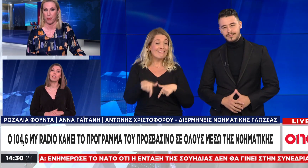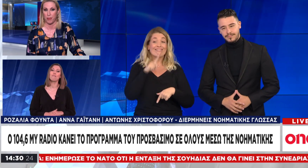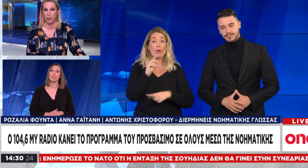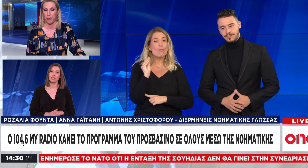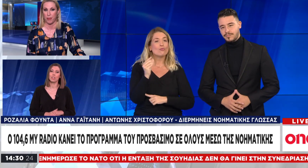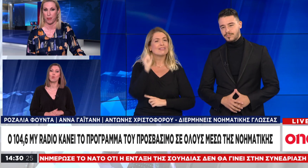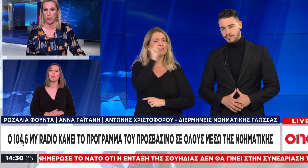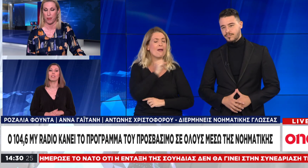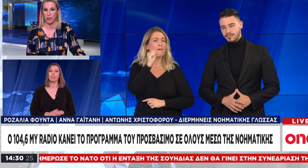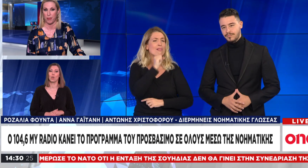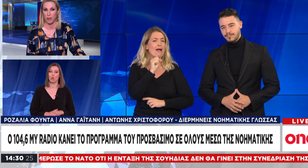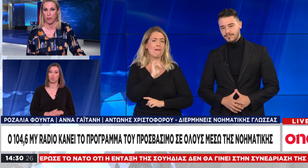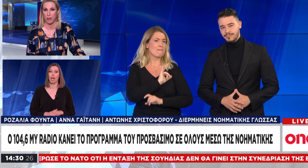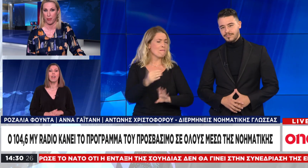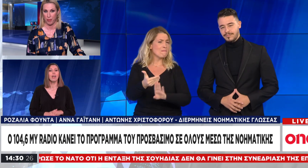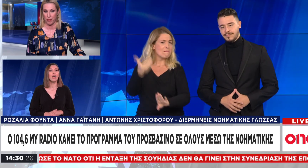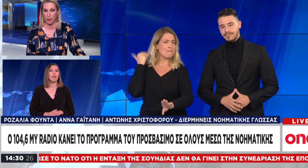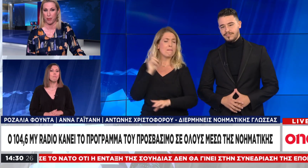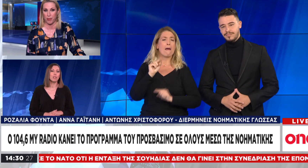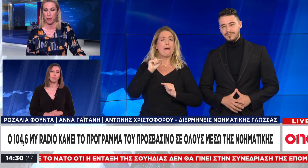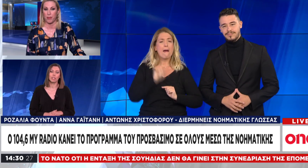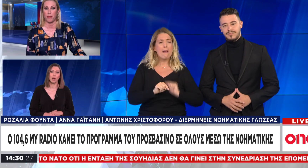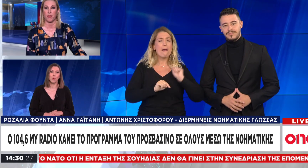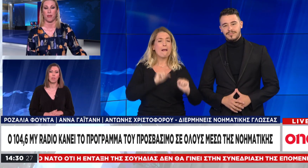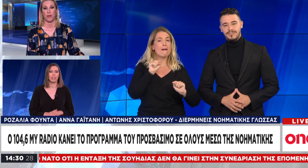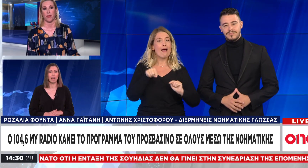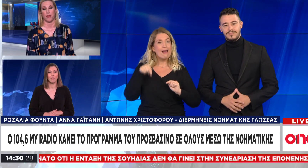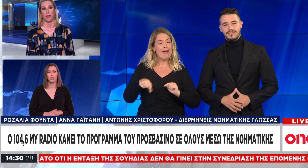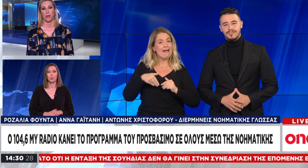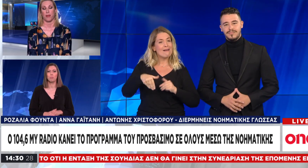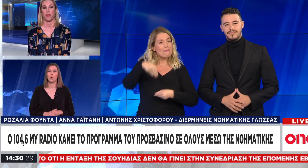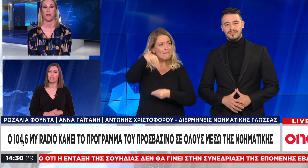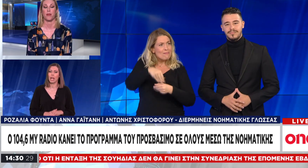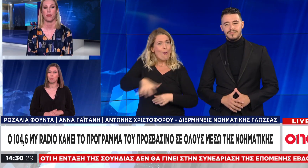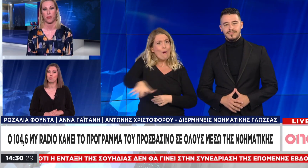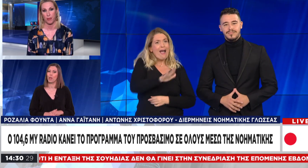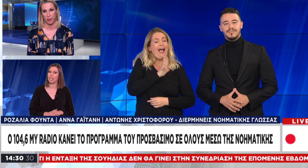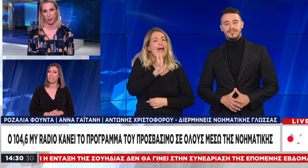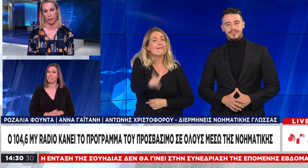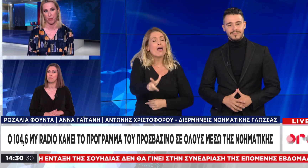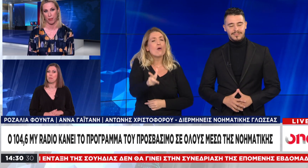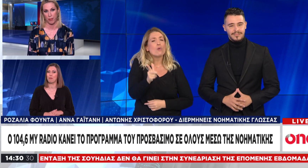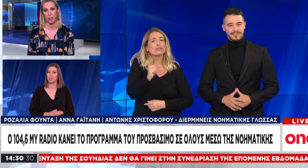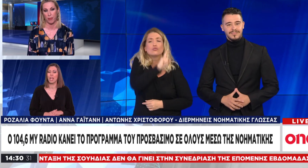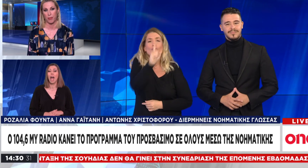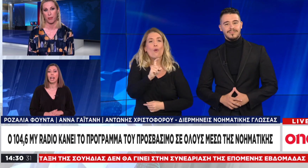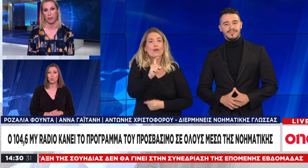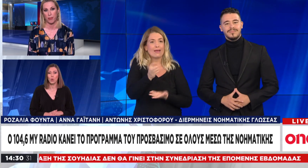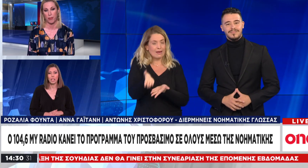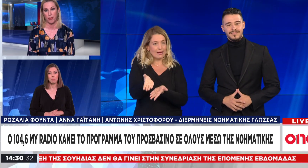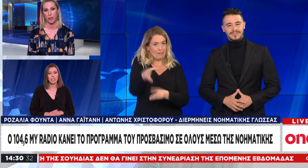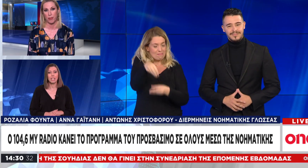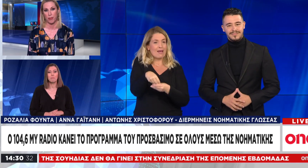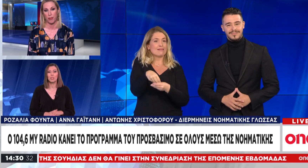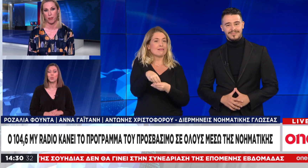μεταφερθεί στη νοηματική γλώσσα ε μέσα απ τα τραγούδια καταλαβαίνετε ότι μπορεί κάποιος σποραδικά να είχε μία επαφή αλλά τώρα έχει